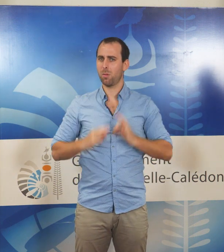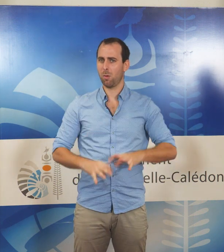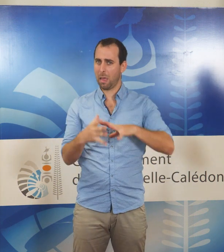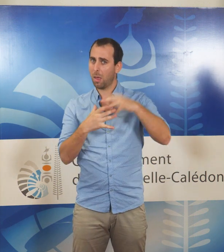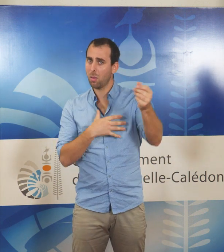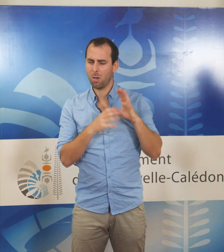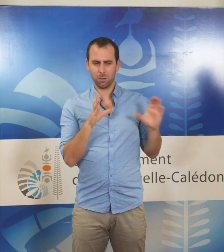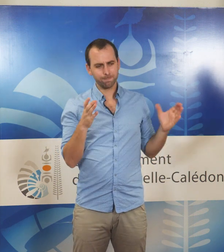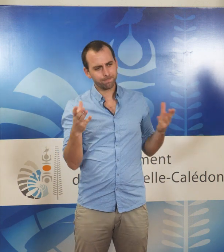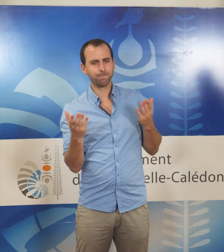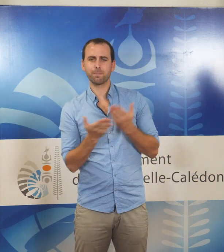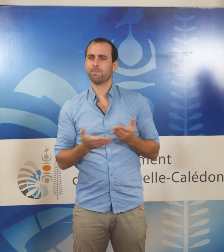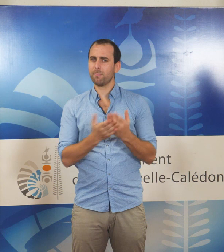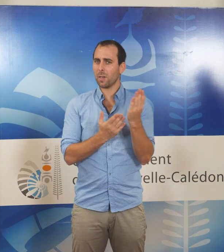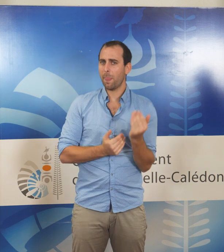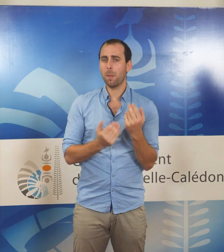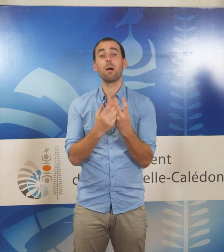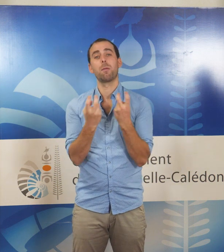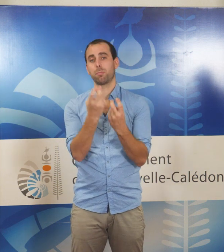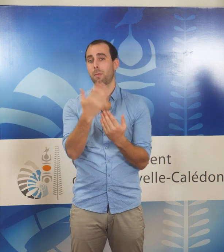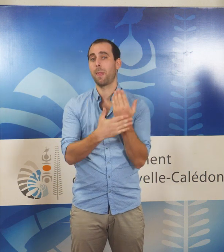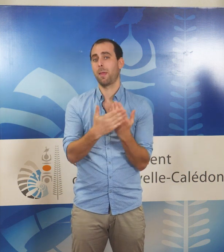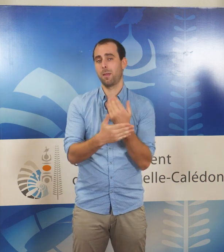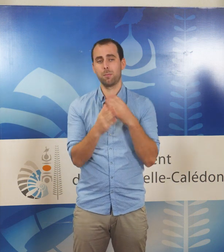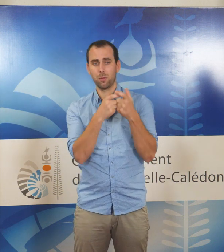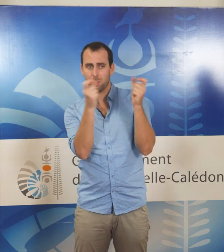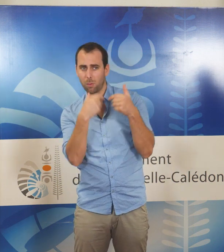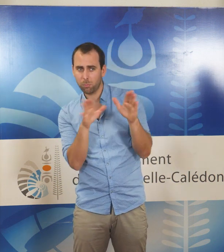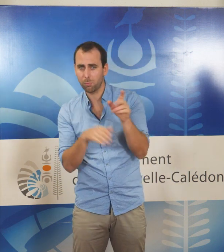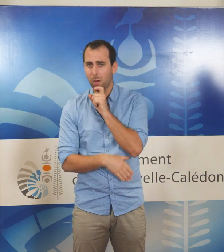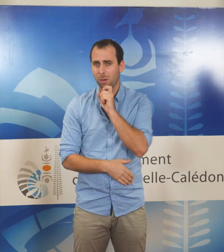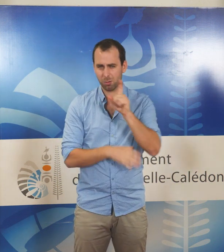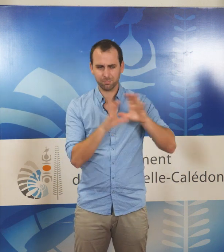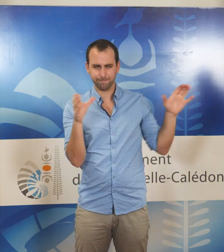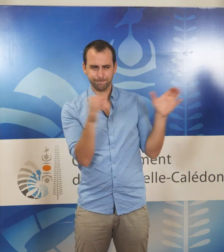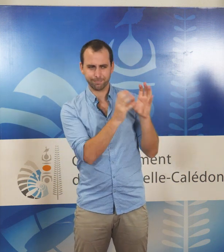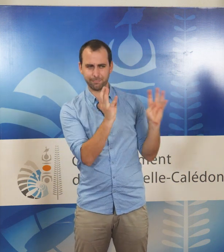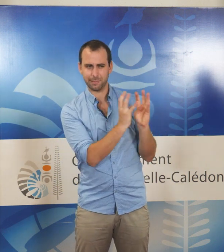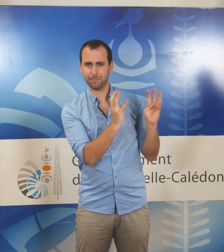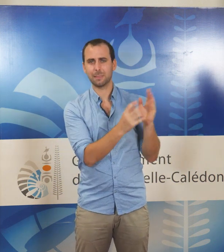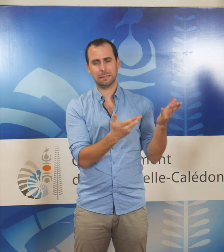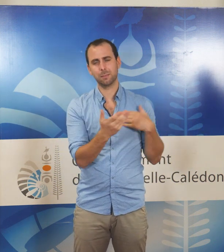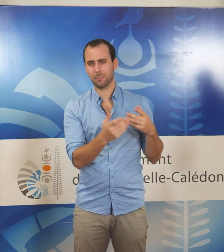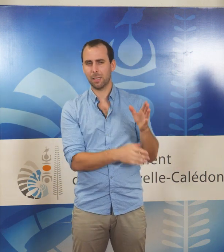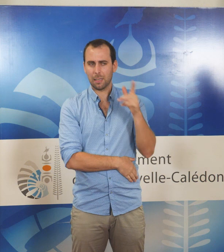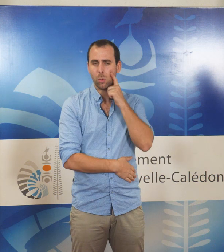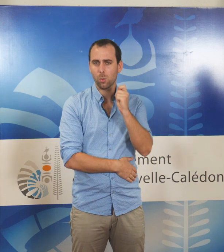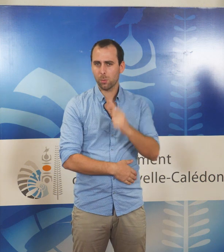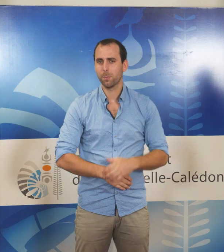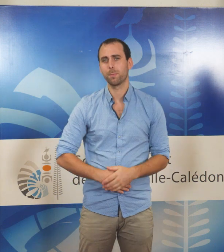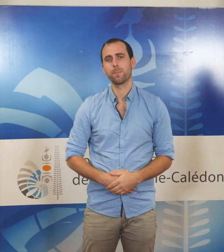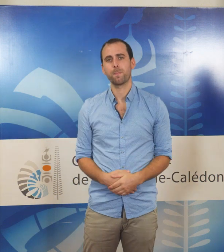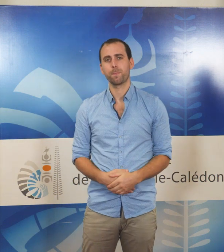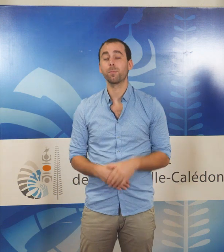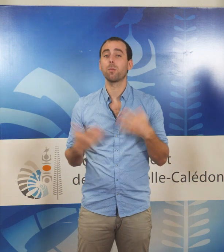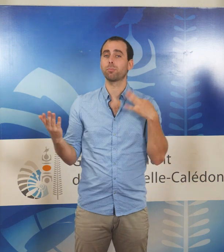les temps d'attente, par exemple le matin avant que les établissements ouvrent. Donc je voudrais dresser un constat des élèves qui